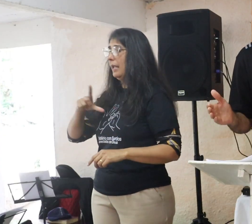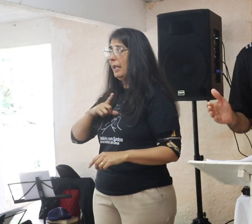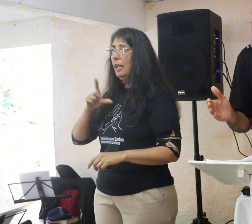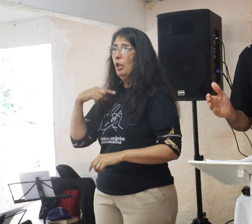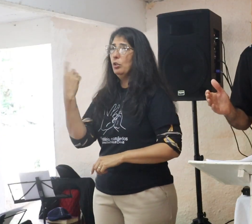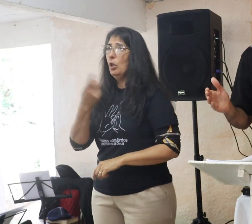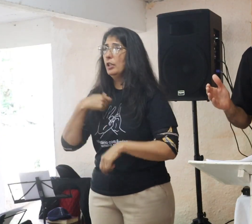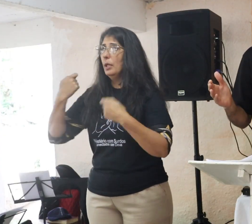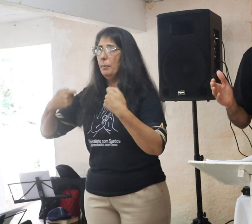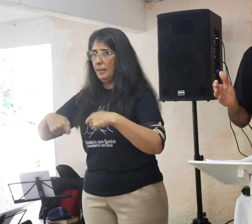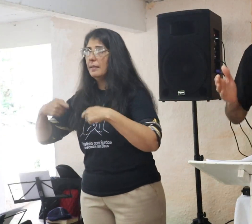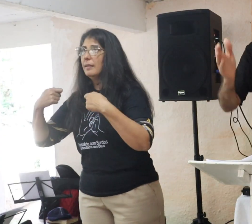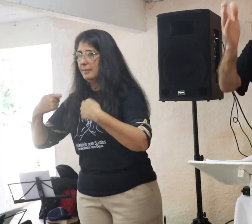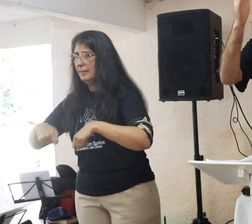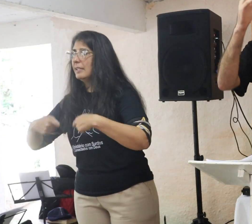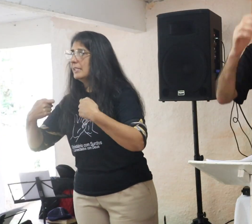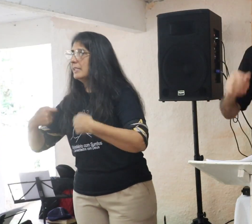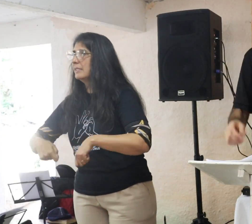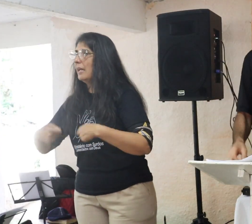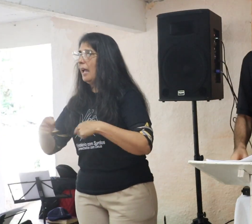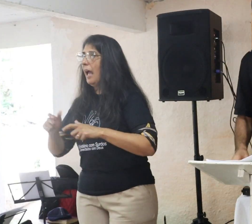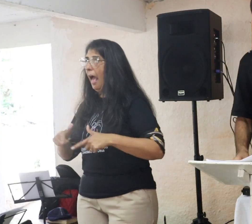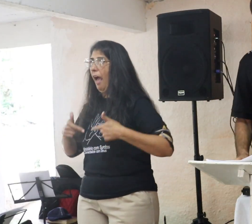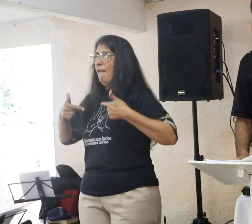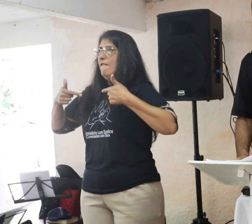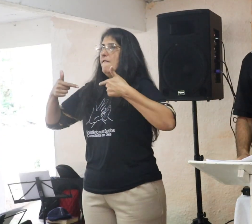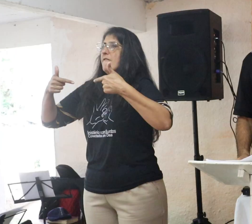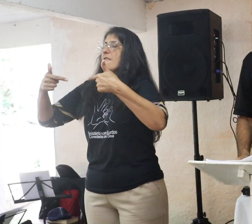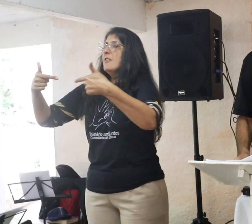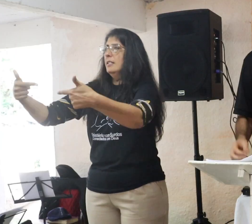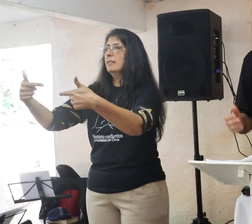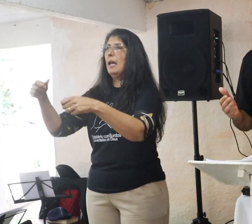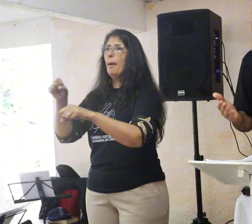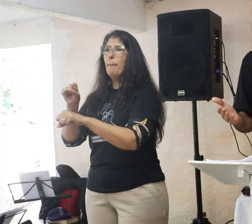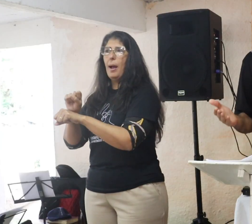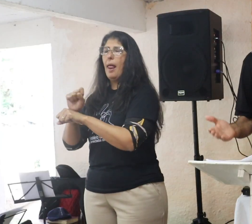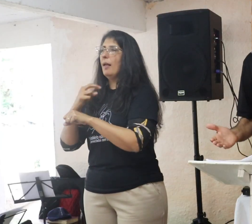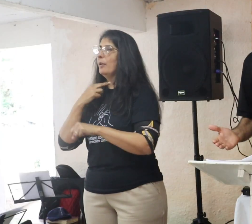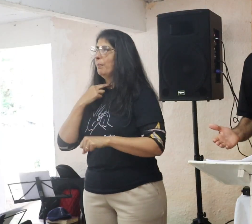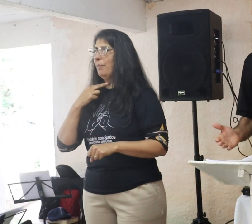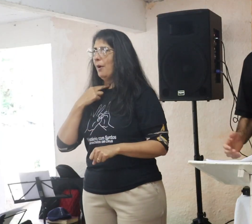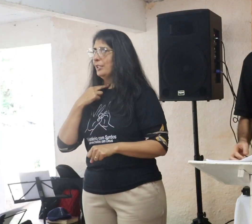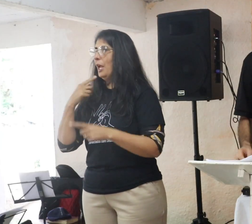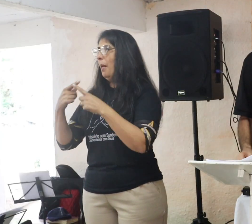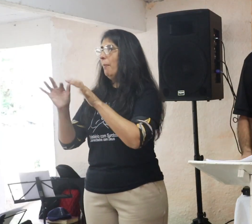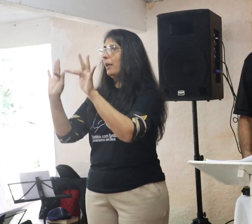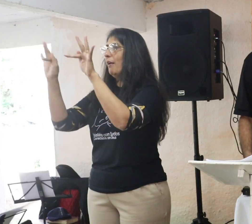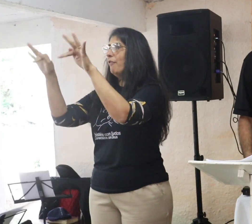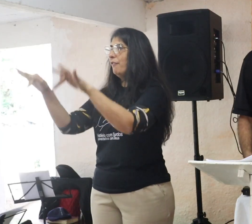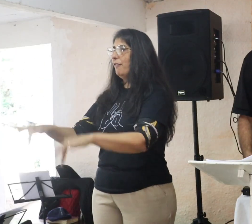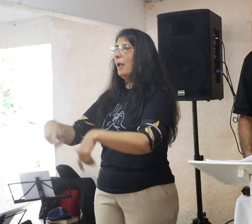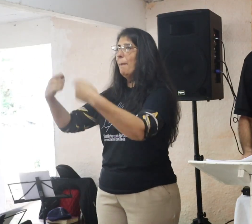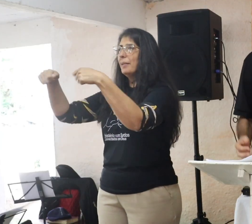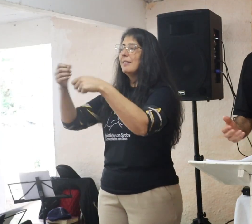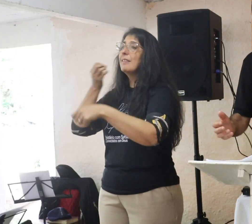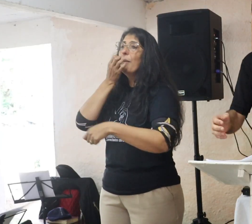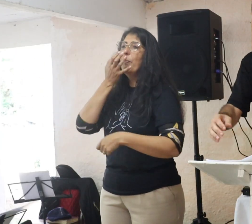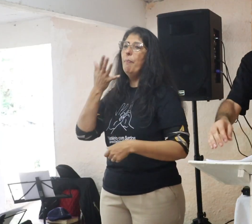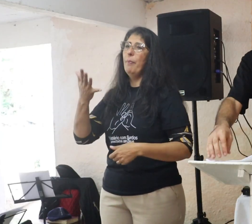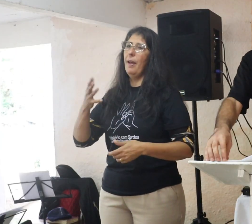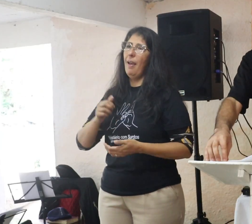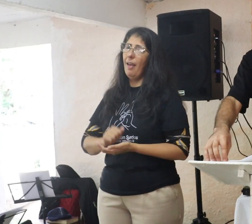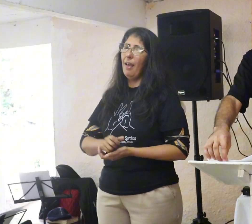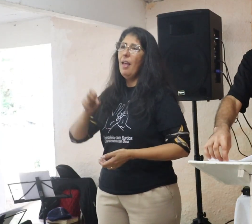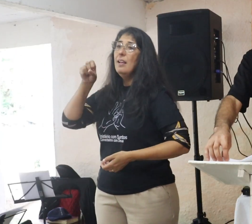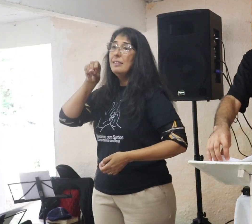fé. Vamos avançar para terminarmos bem. E se